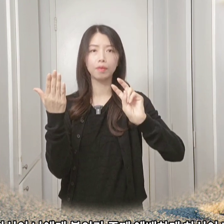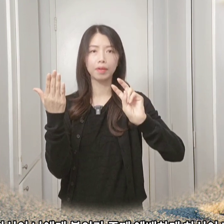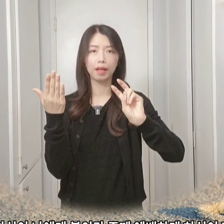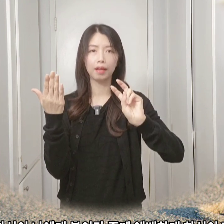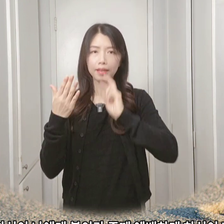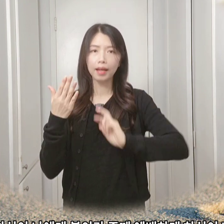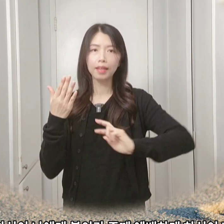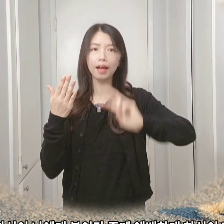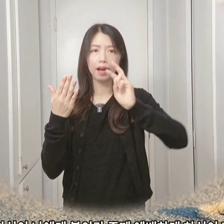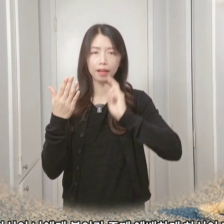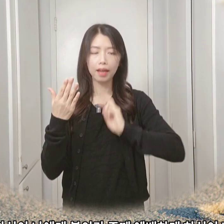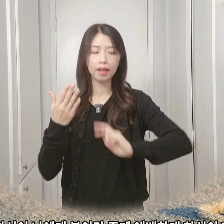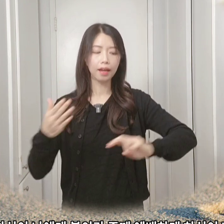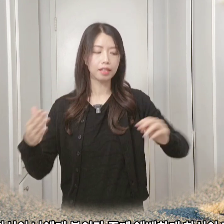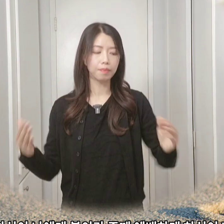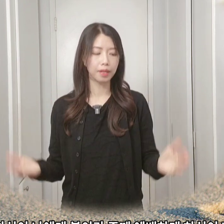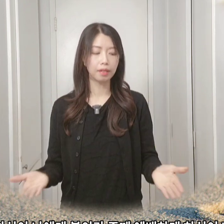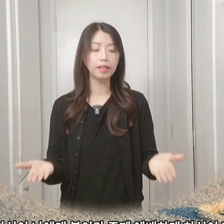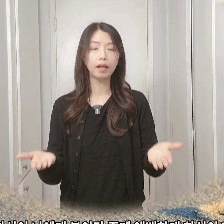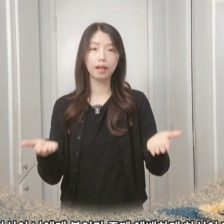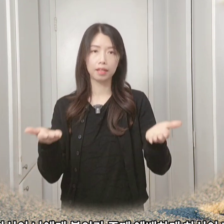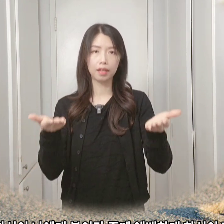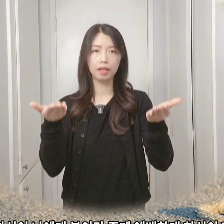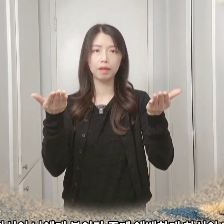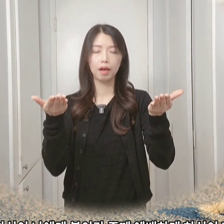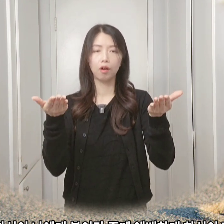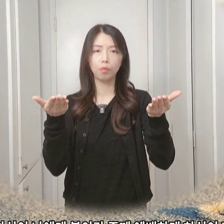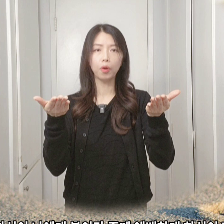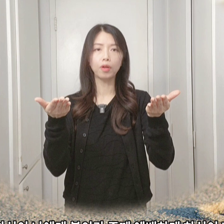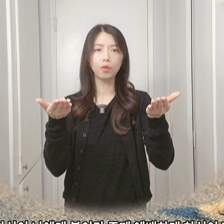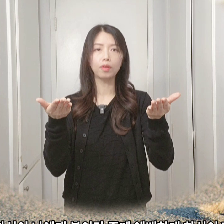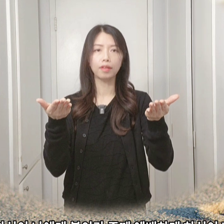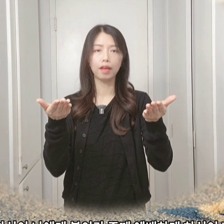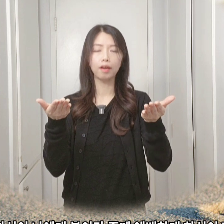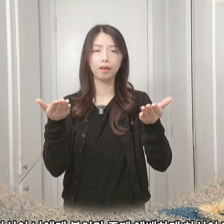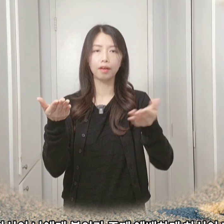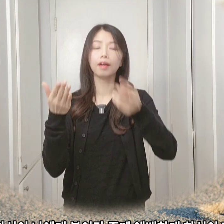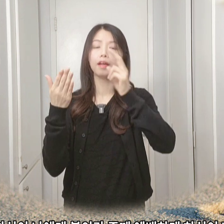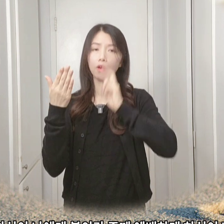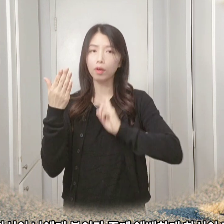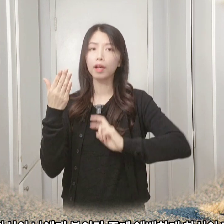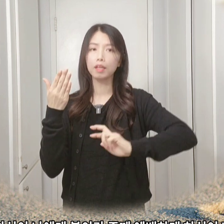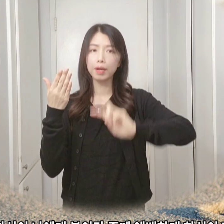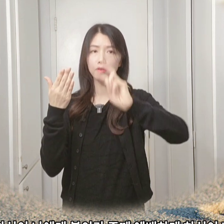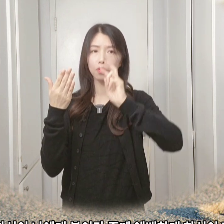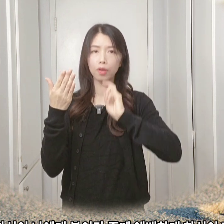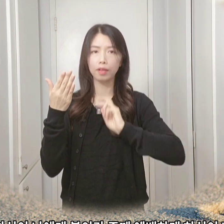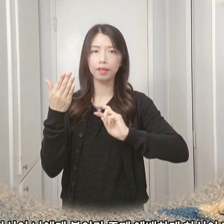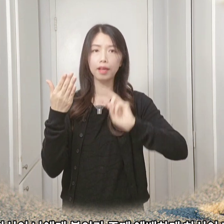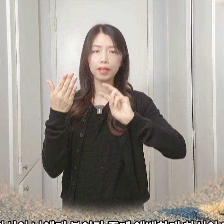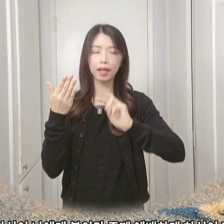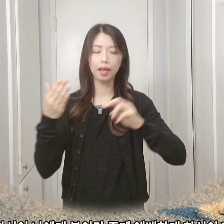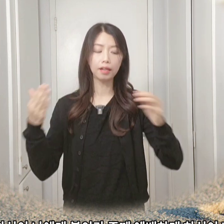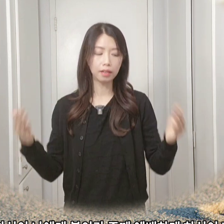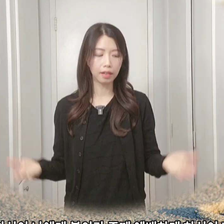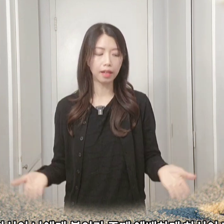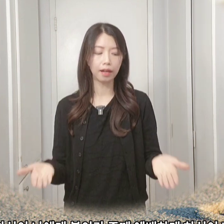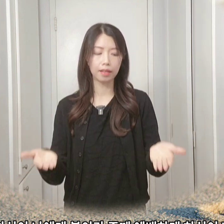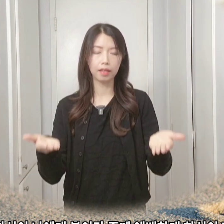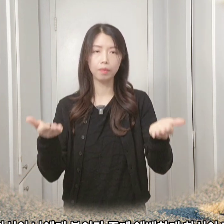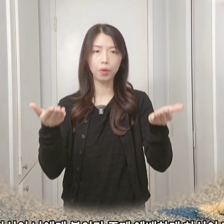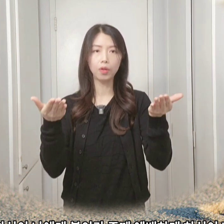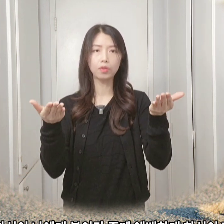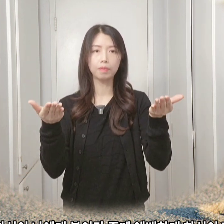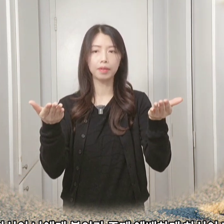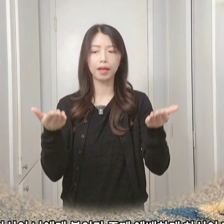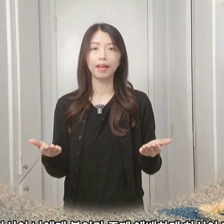수어가 됩니다. 찬양하게 하심이 드리다까지 표현을 해줬는데요. 여기까지만 해주셔도 되는데 찬양을